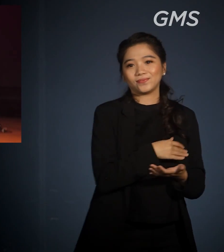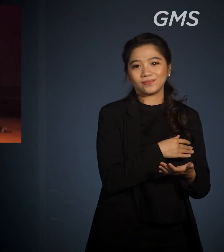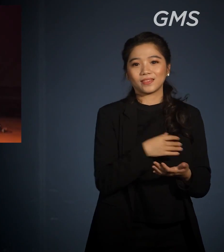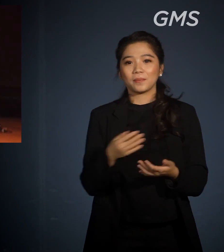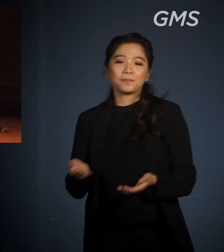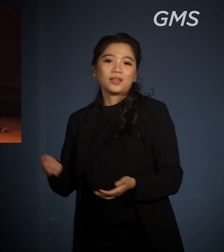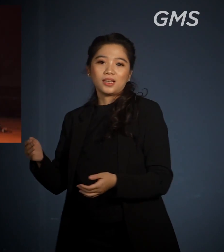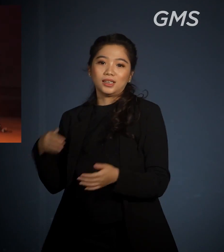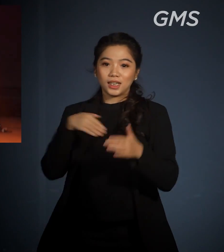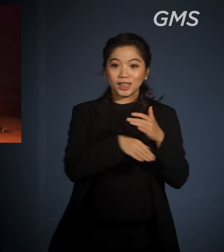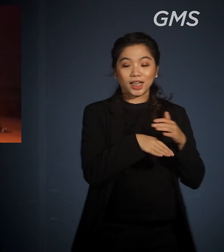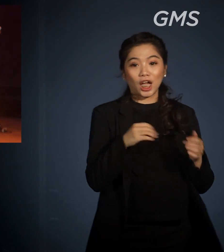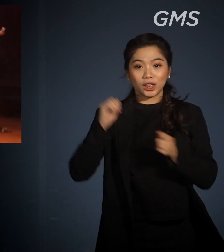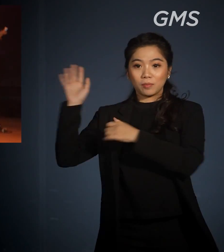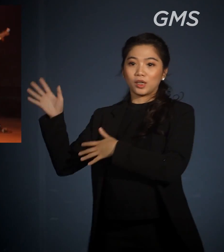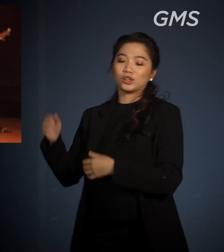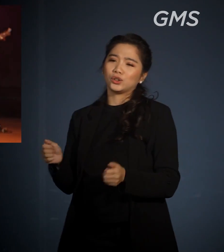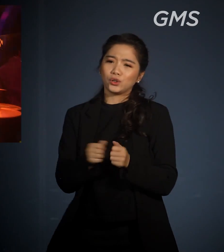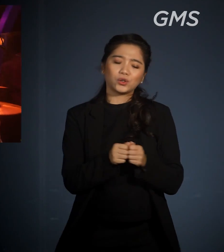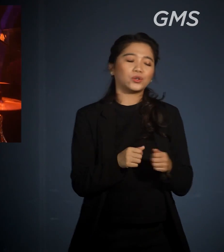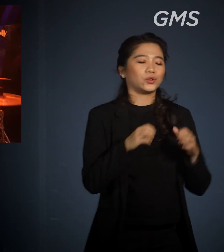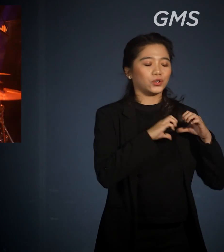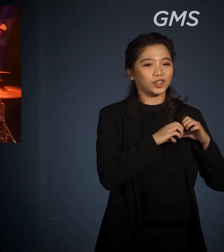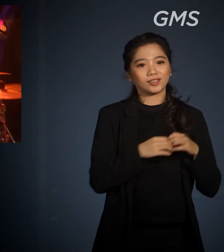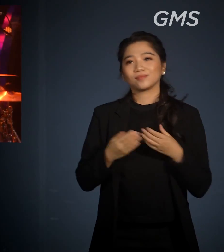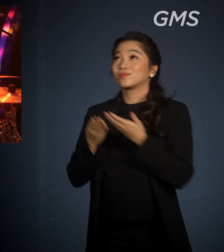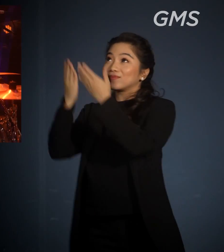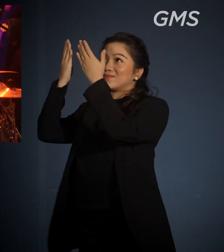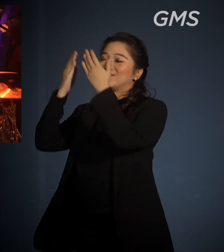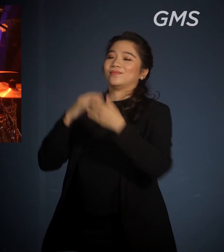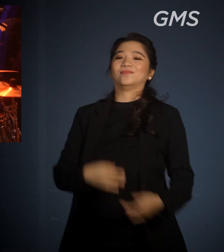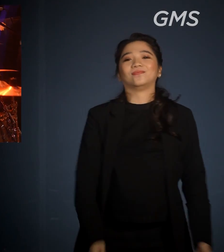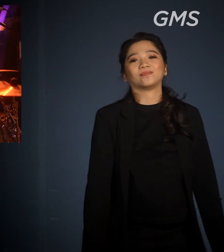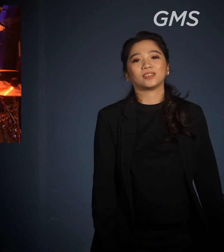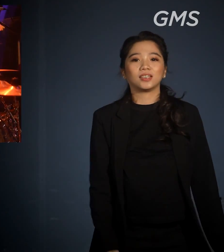Masuk hadiratnya dengan hati bersyukur.